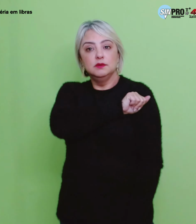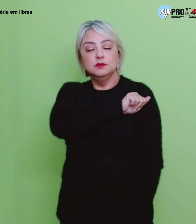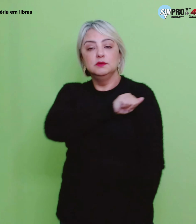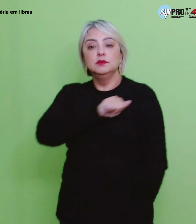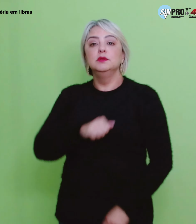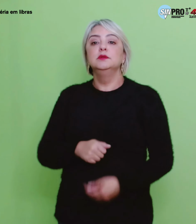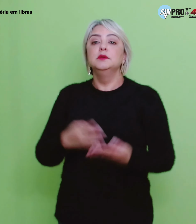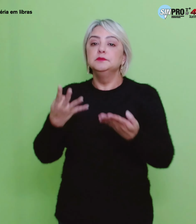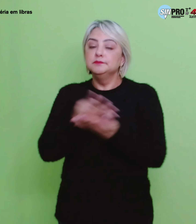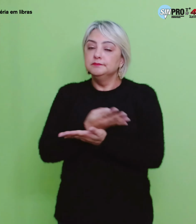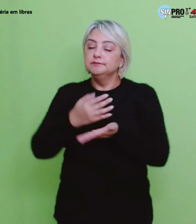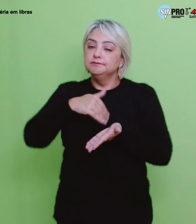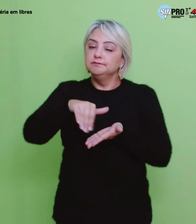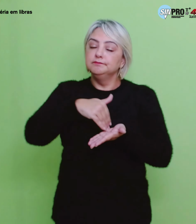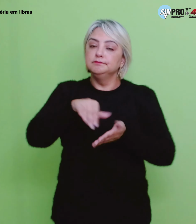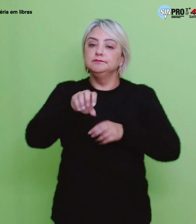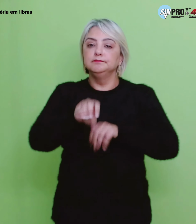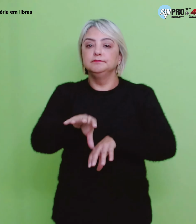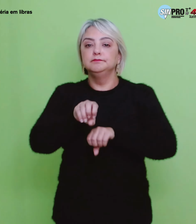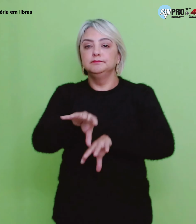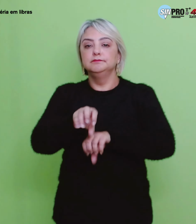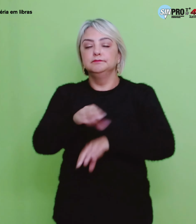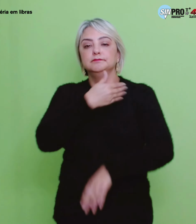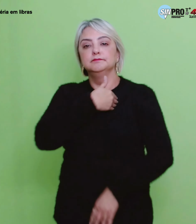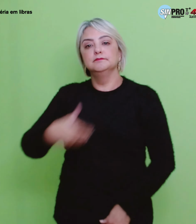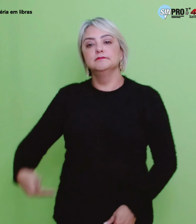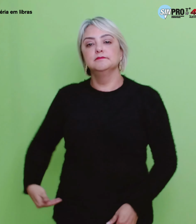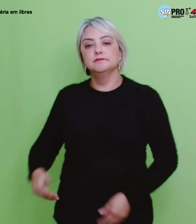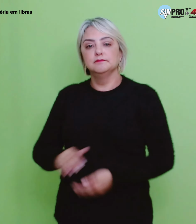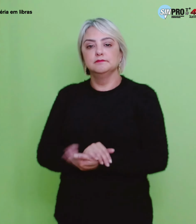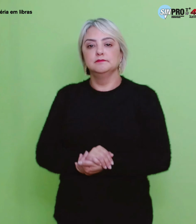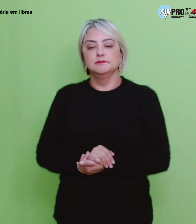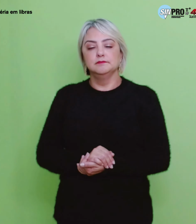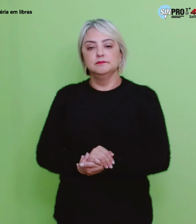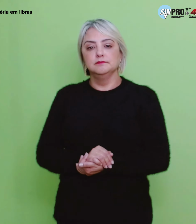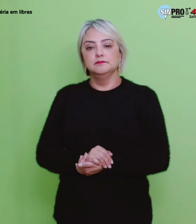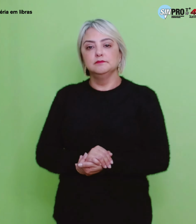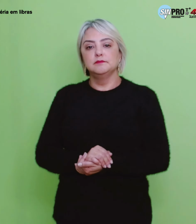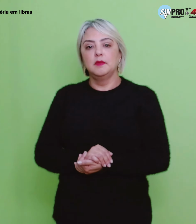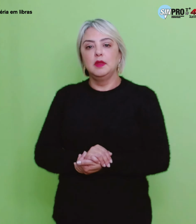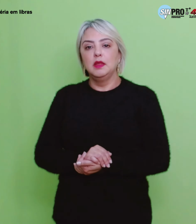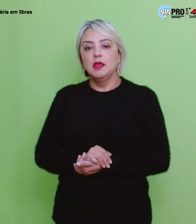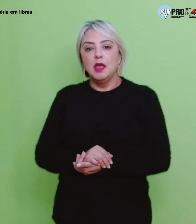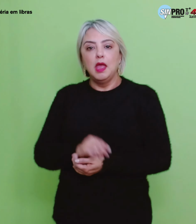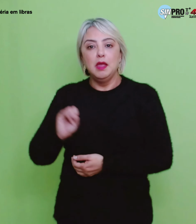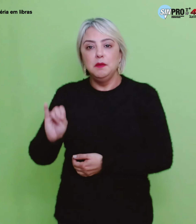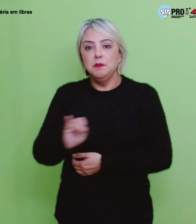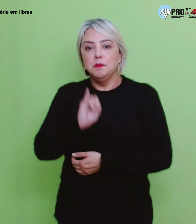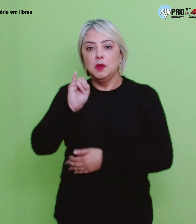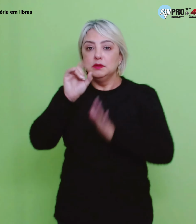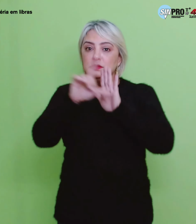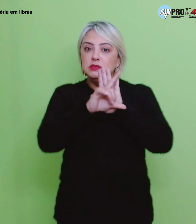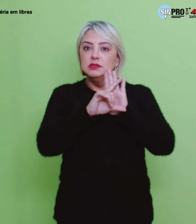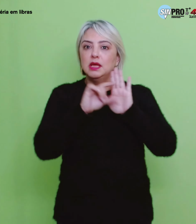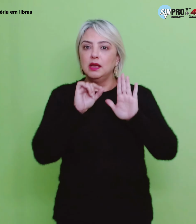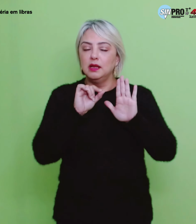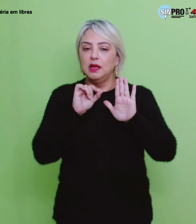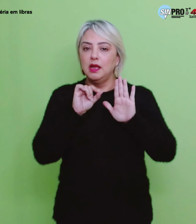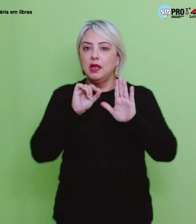e alunos da rede de educação básica pública. É imprescindível